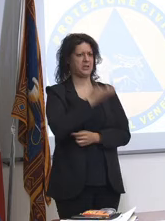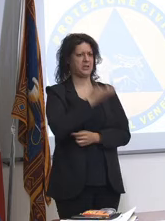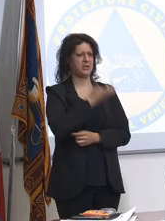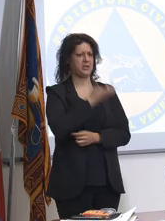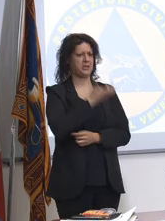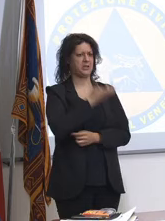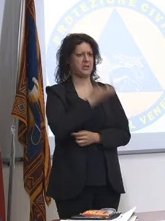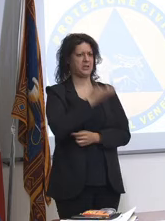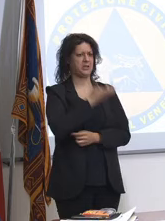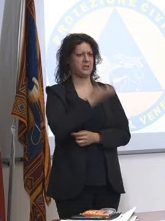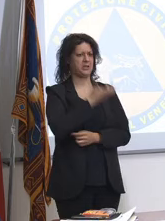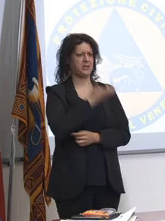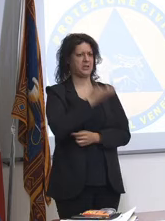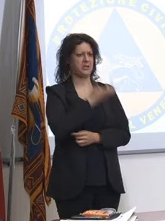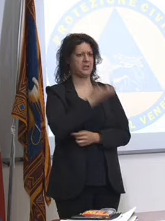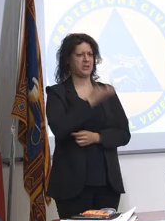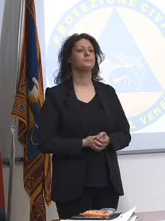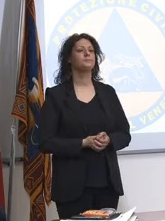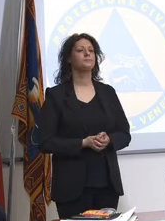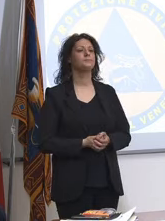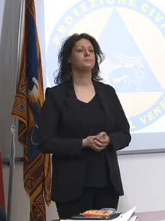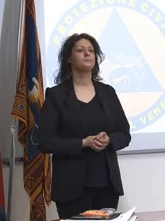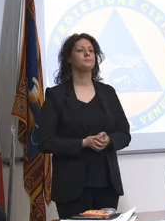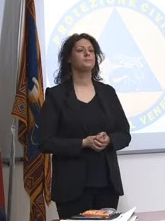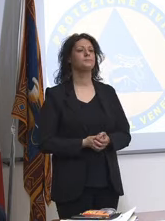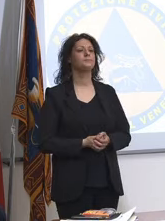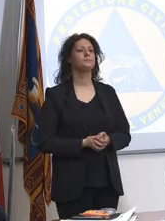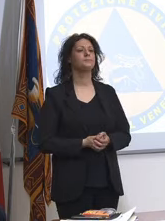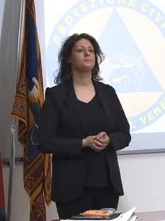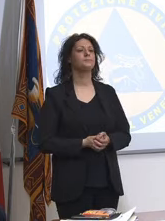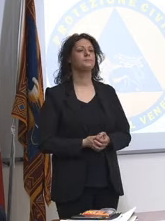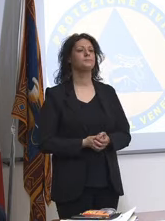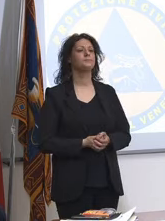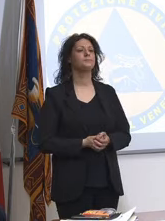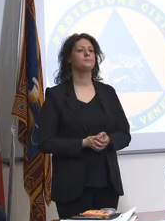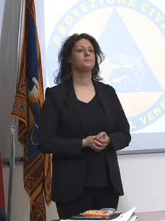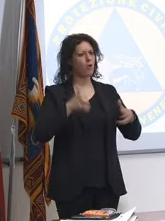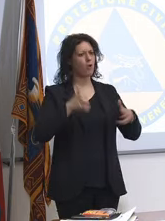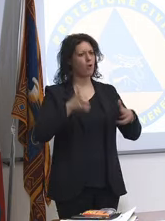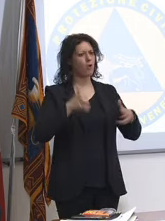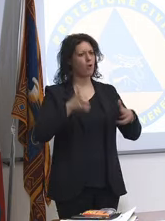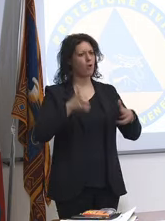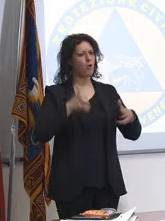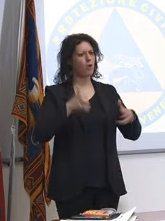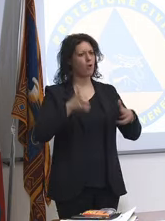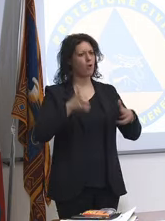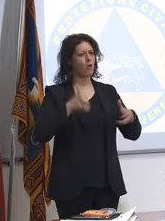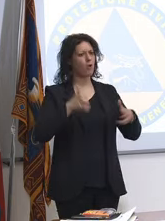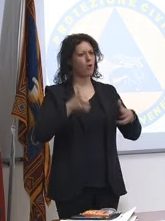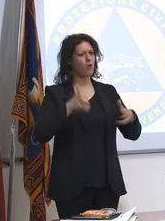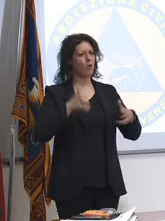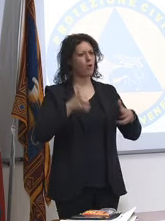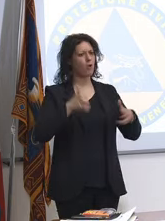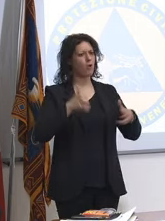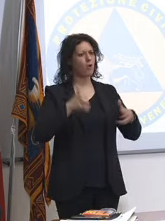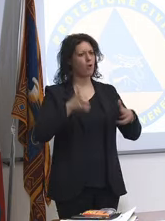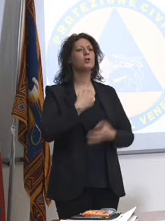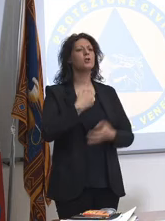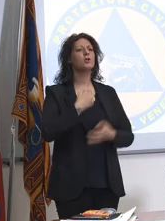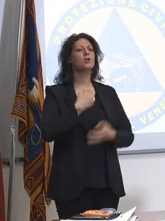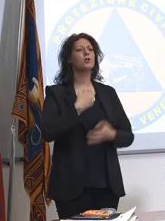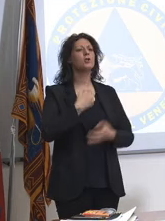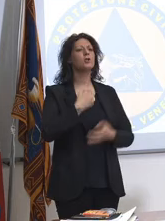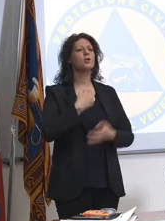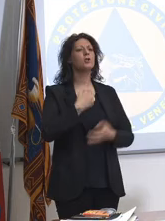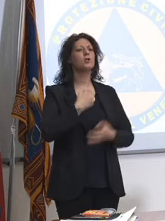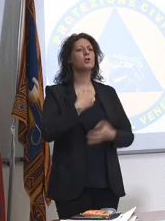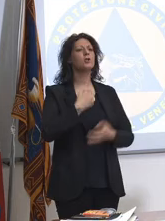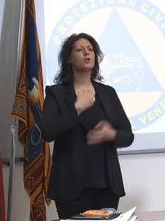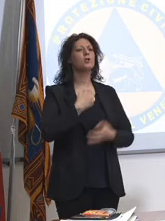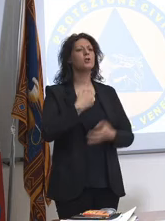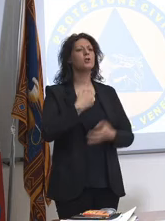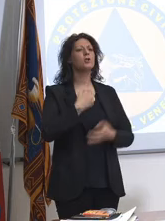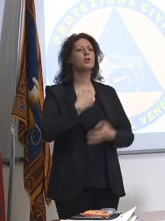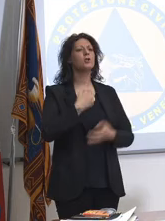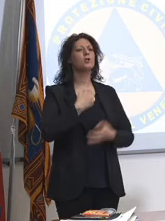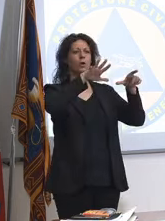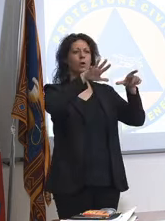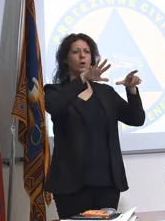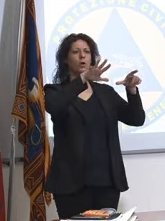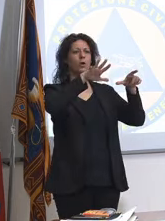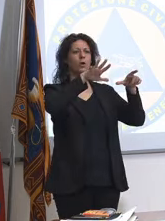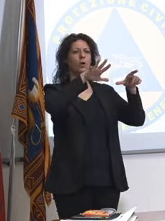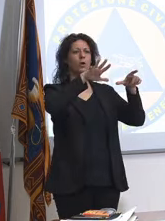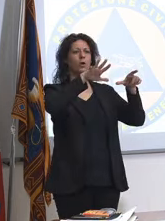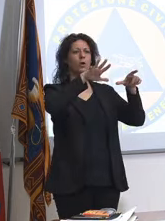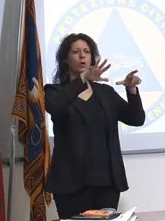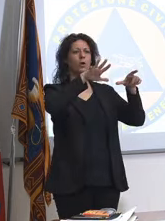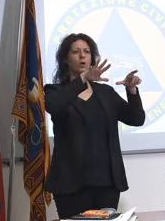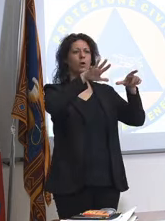fare i tamponi di Vo, non c'era Crisanti e la Russo era contraria, posso dire anche così, no? Perché lei giustamente era per l'applicazione delle linee